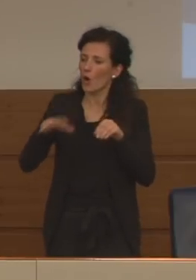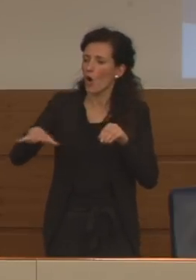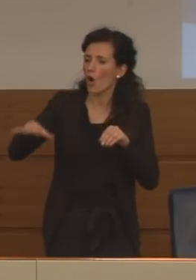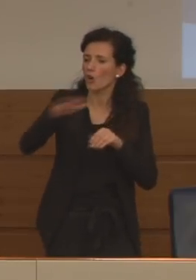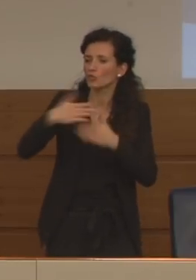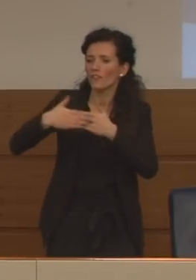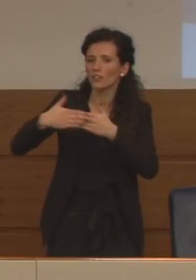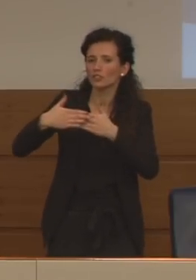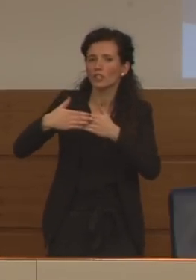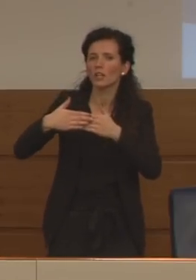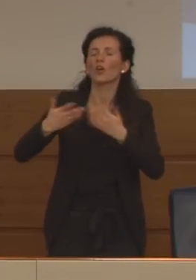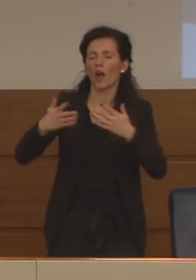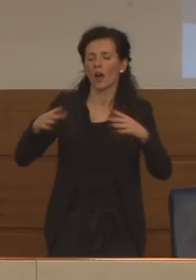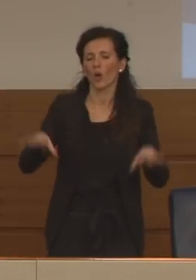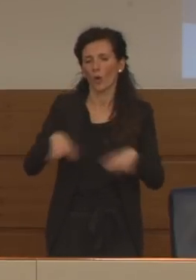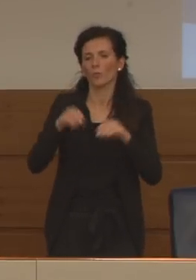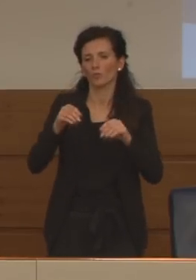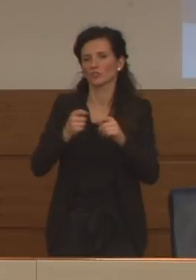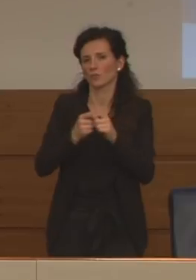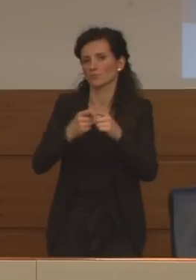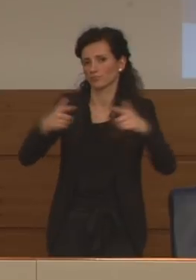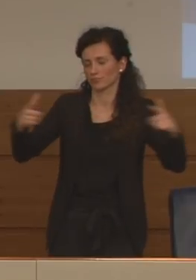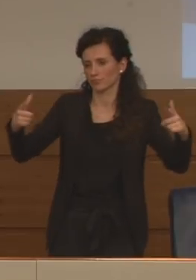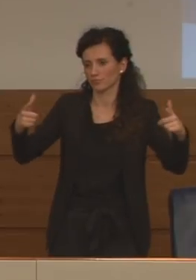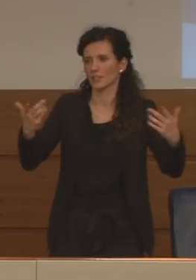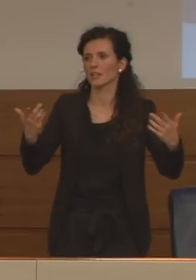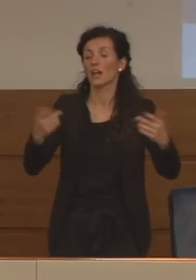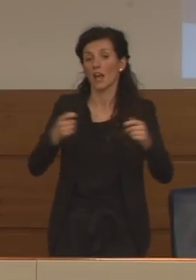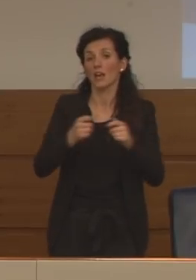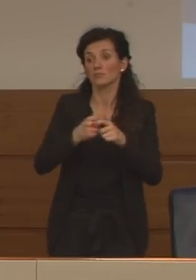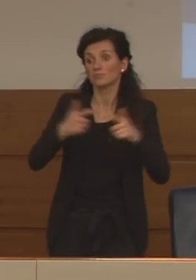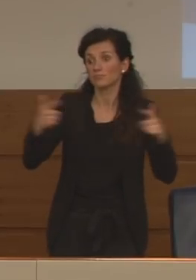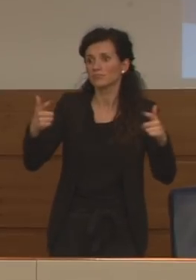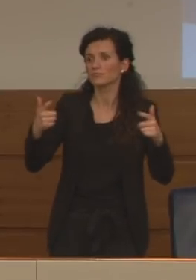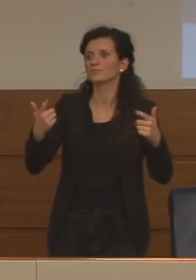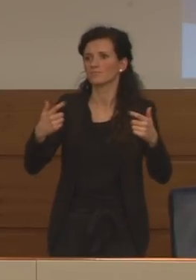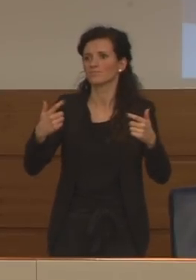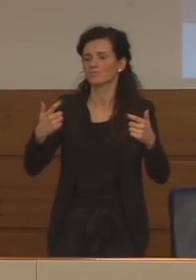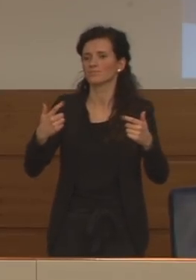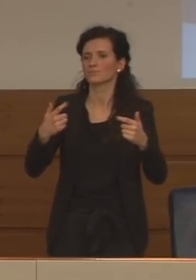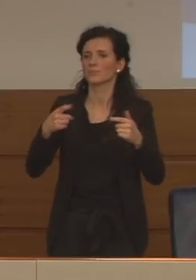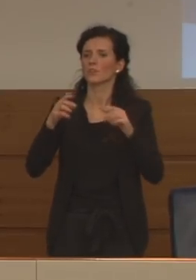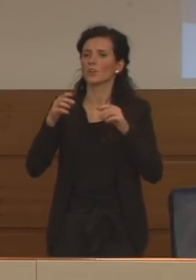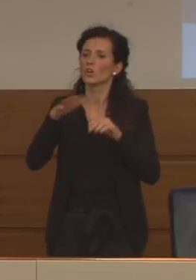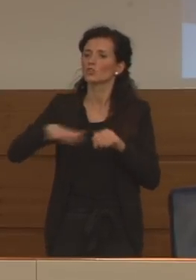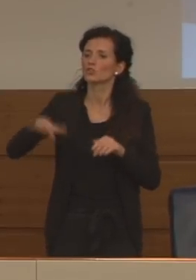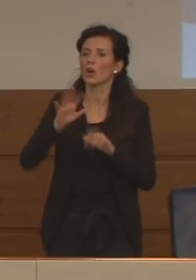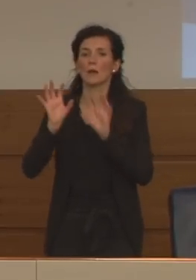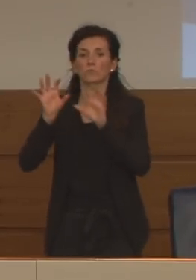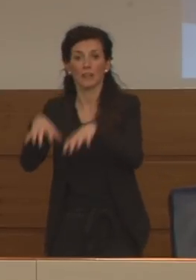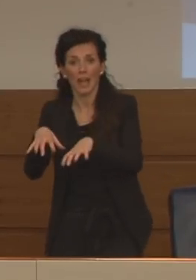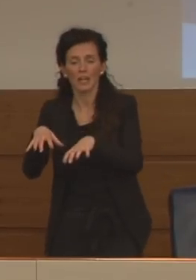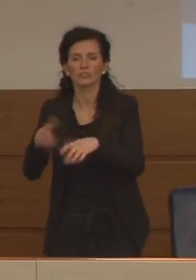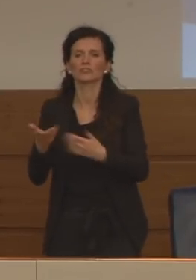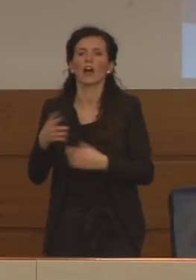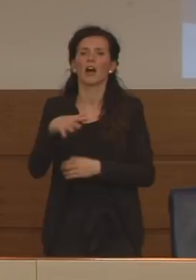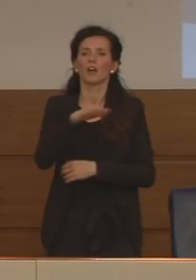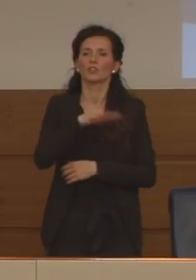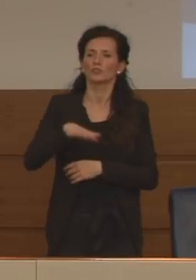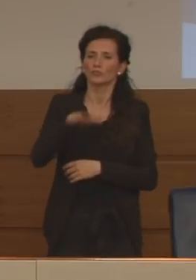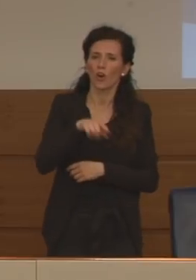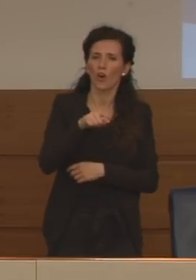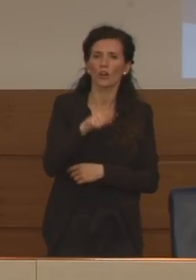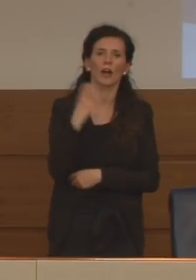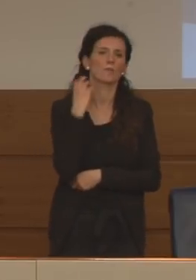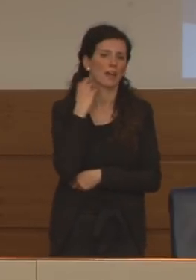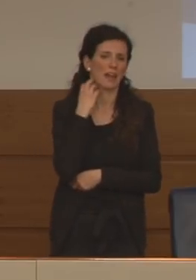propagato per contiguità se avete visto si andranno a parte nella zona del bresciano dall'altra nella zona della